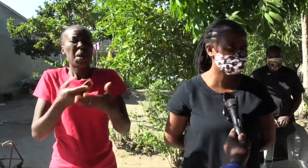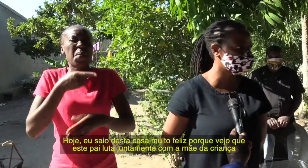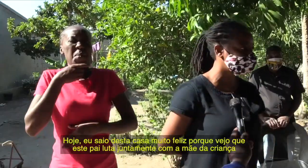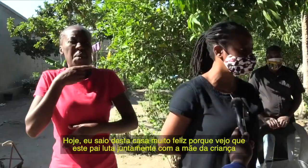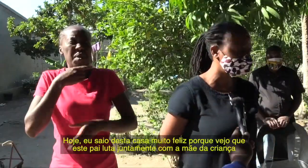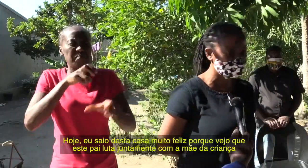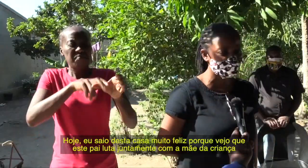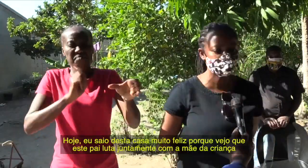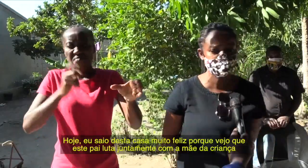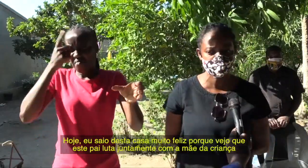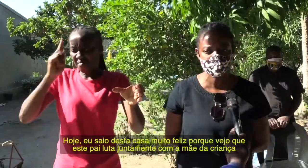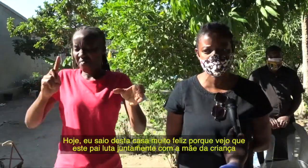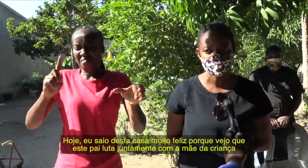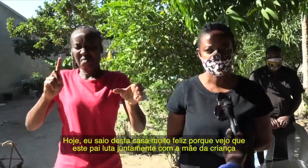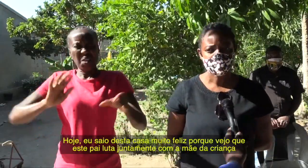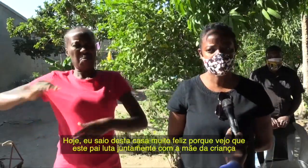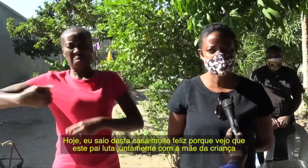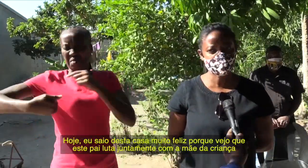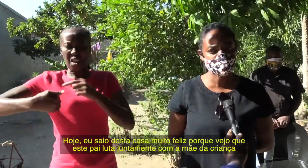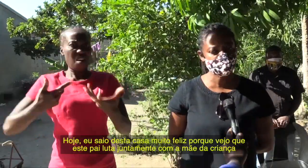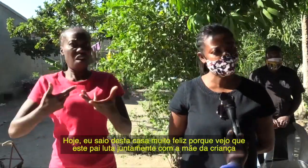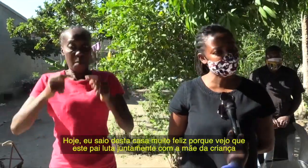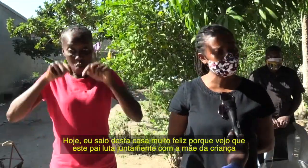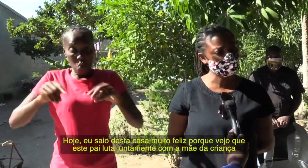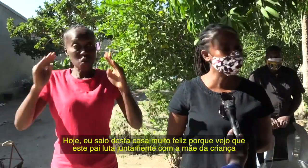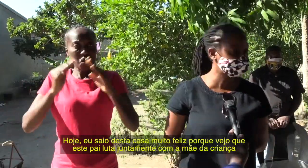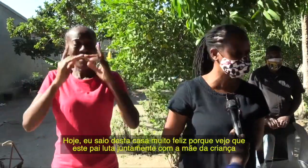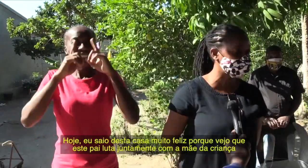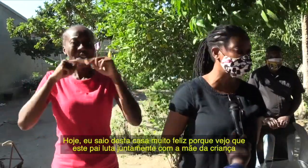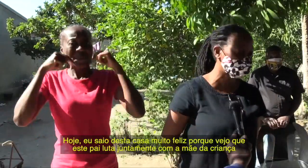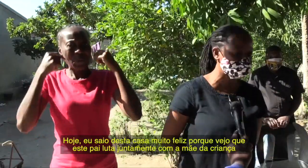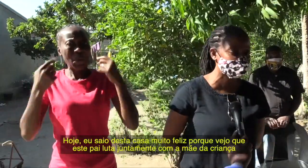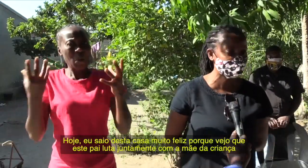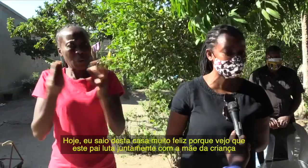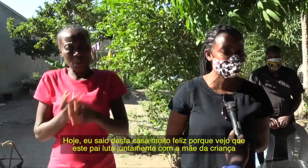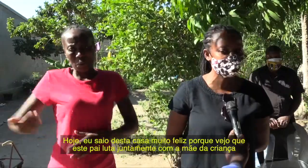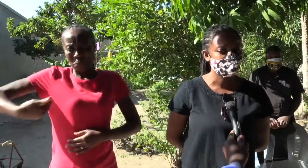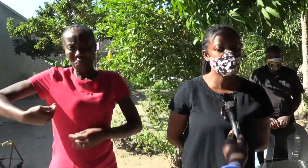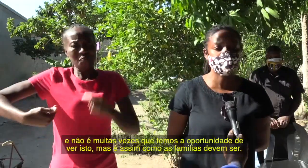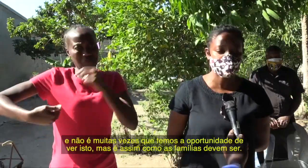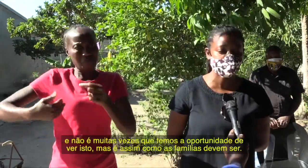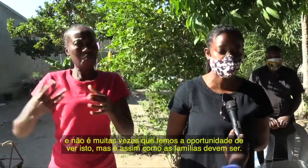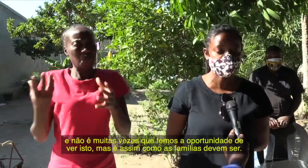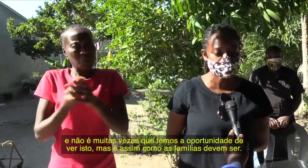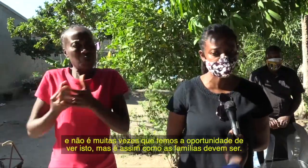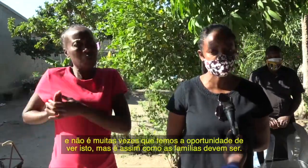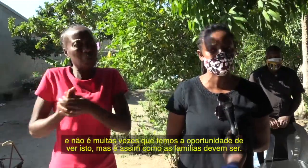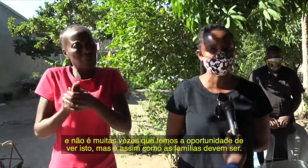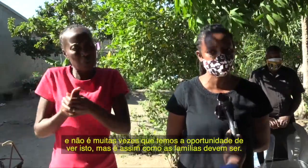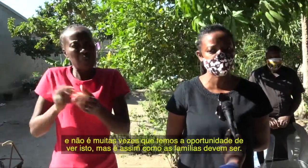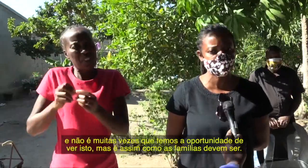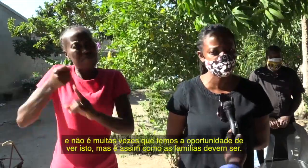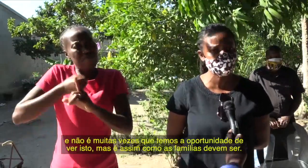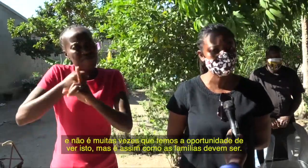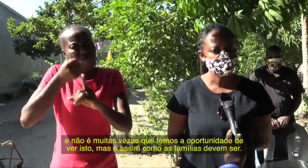e hoje eu saio desta casa muito feliz porque vejo que este pai luta juntamente com a mãe da criança que não é muitas vezes que nós temos a